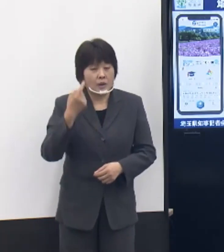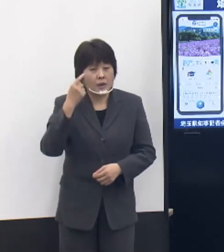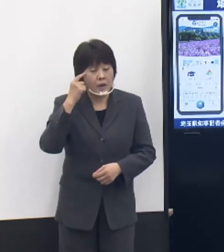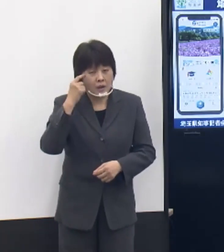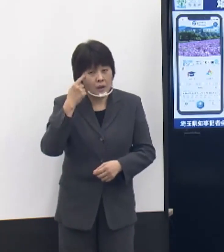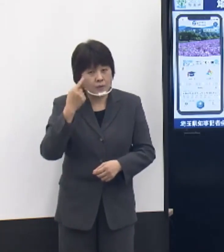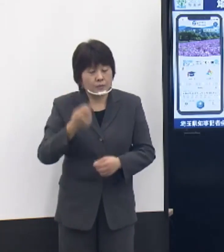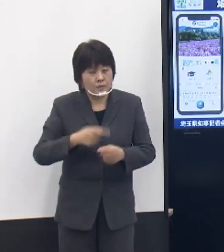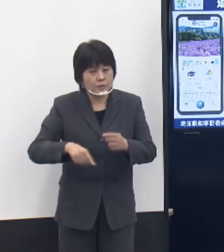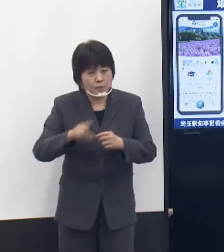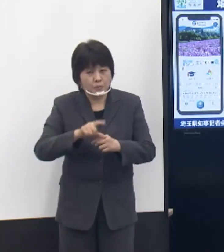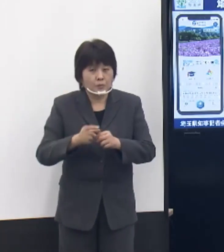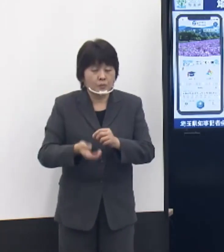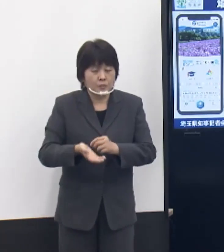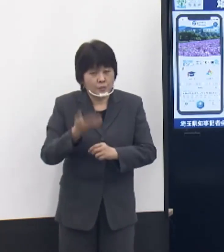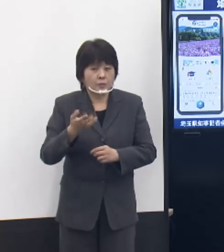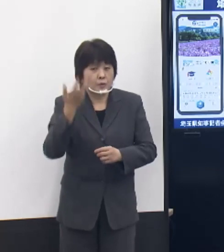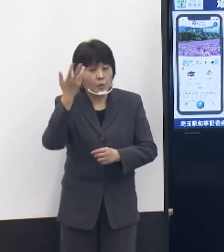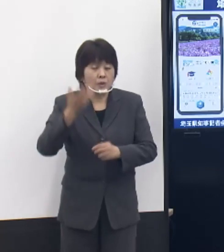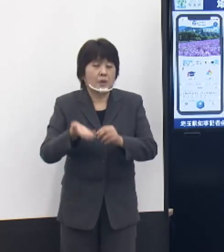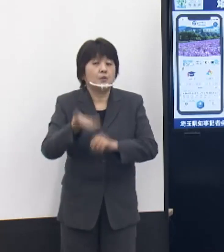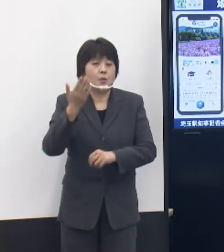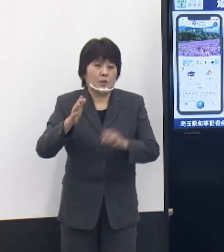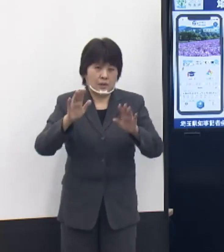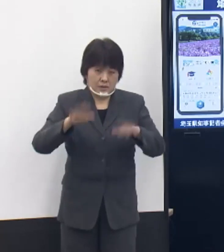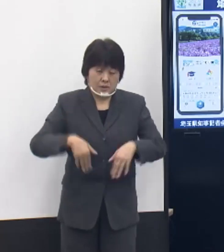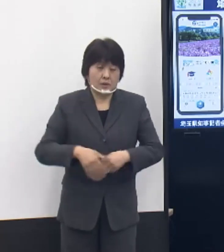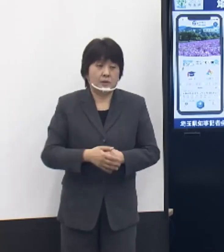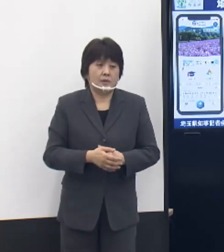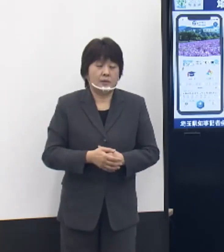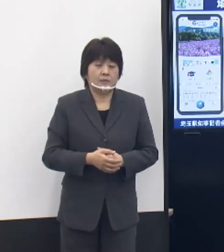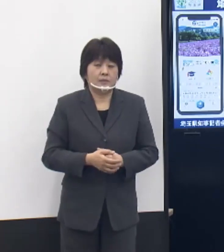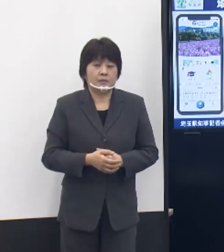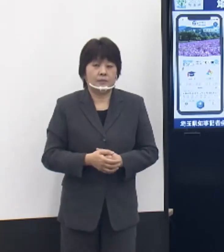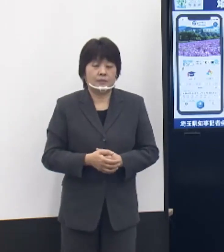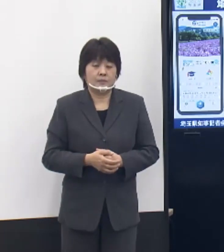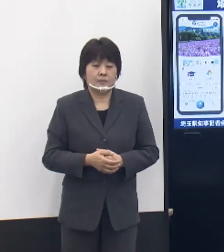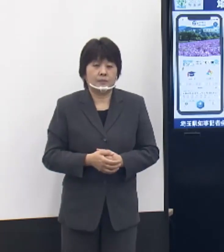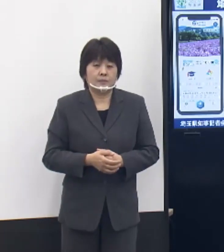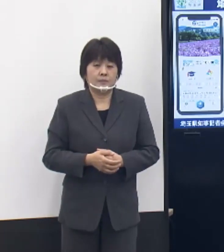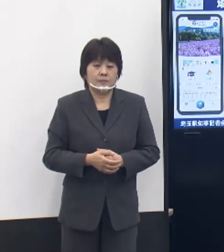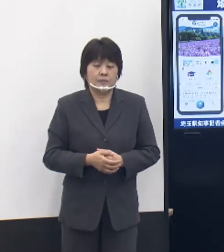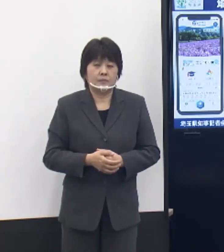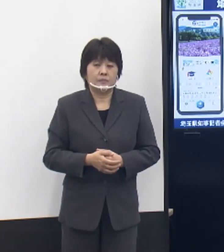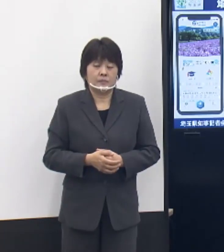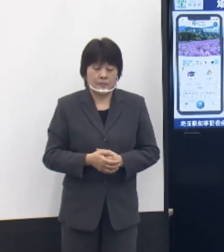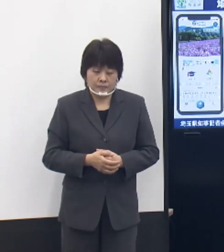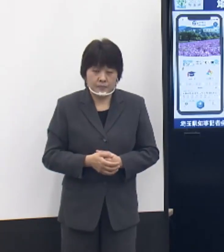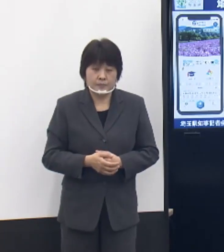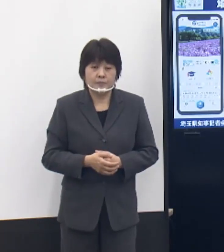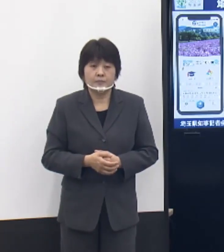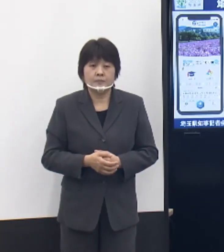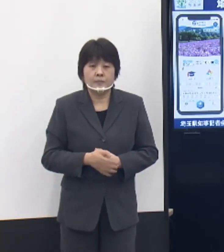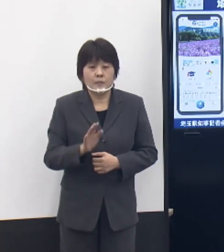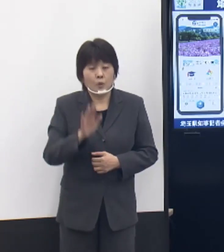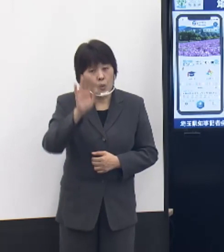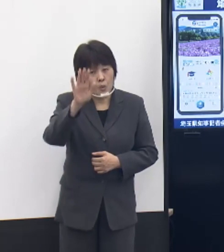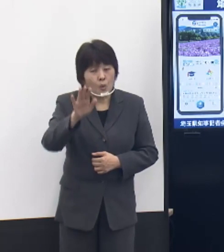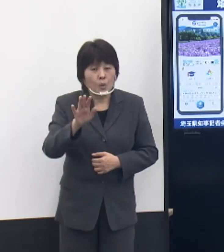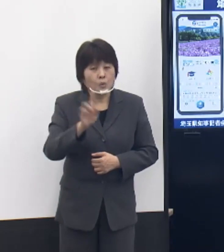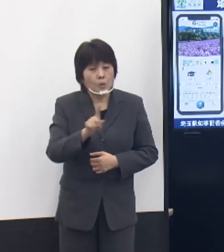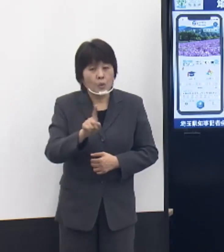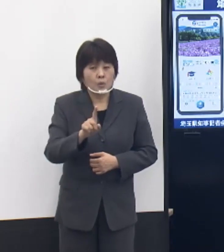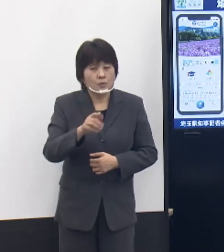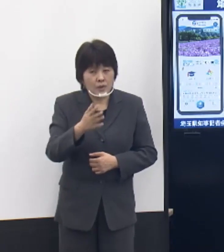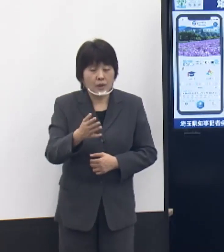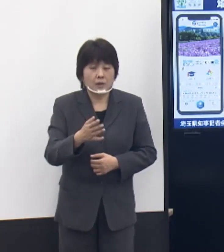えているよりもはるかに多かった、このは事実だというふうに思っています。で、それから今後どのようにする